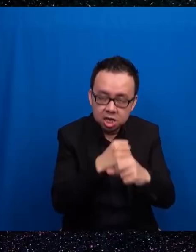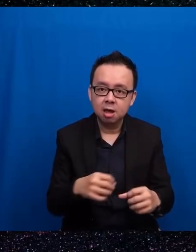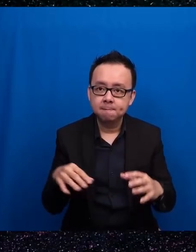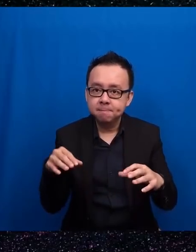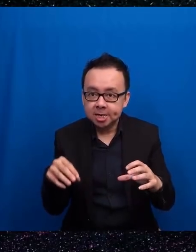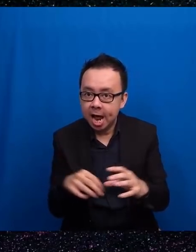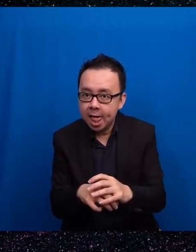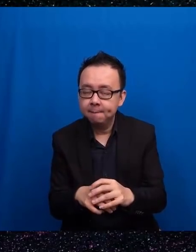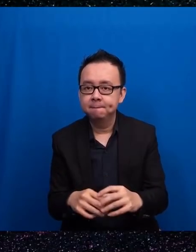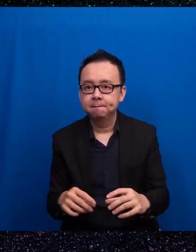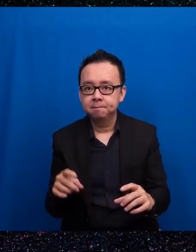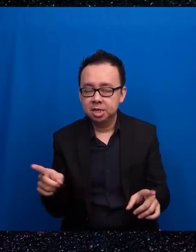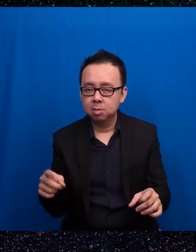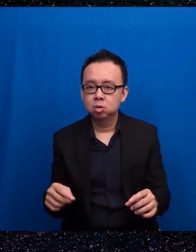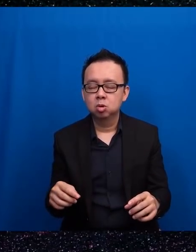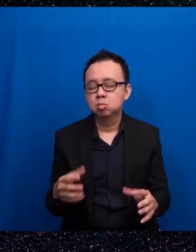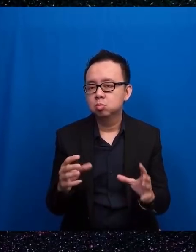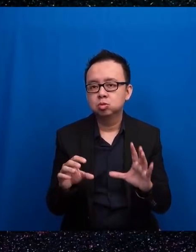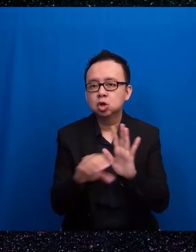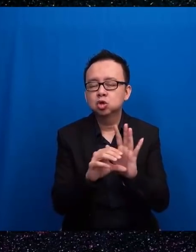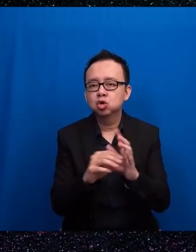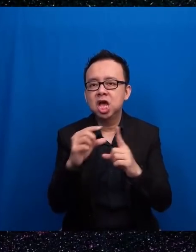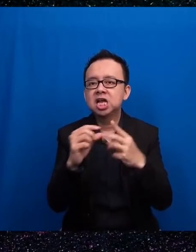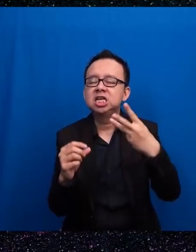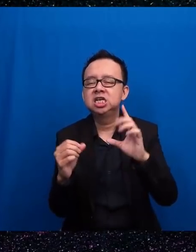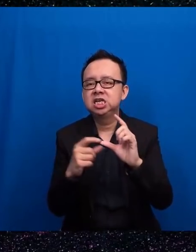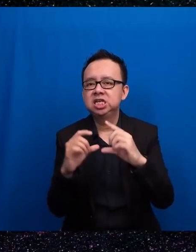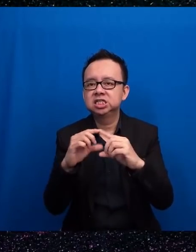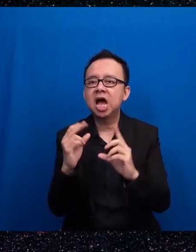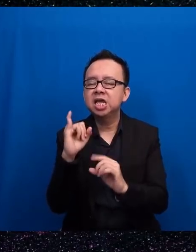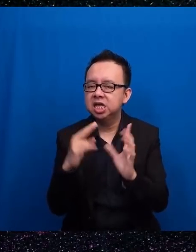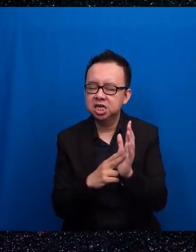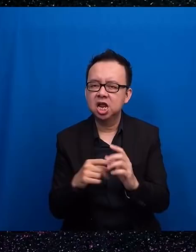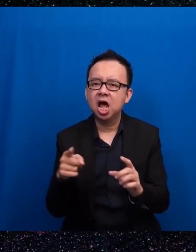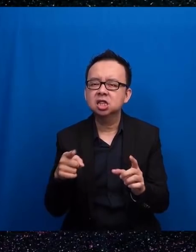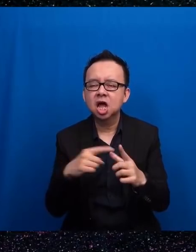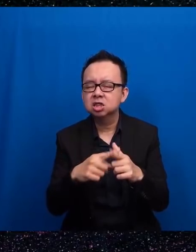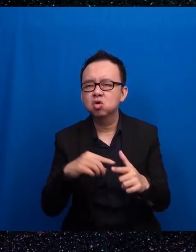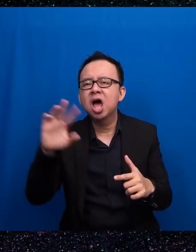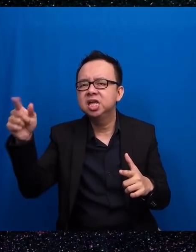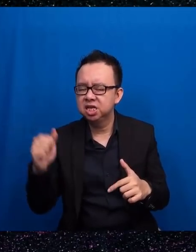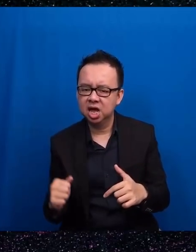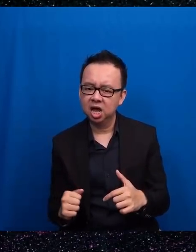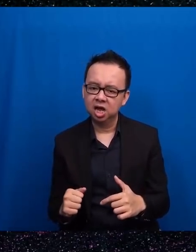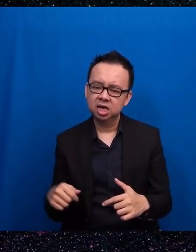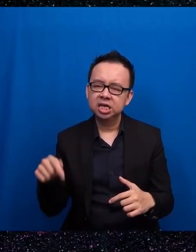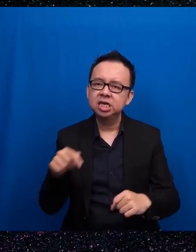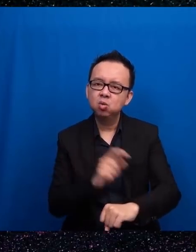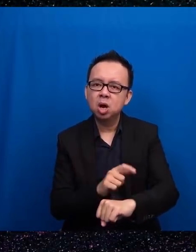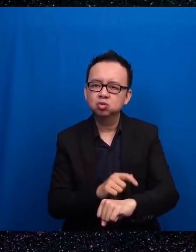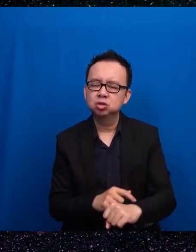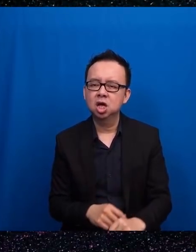Perdalam bidangmu. Kalau itu desain, coba cari tahu sekarang. Pelajari desain-desain daripada kompetitor semua yang ada. Ini